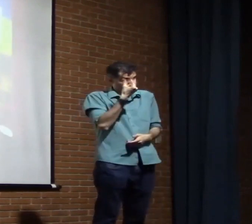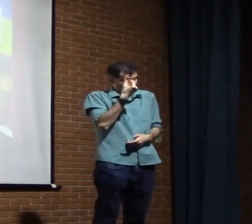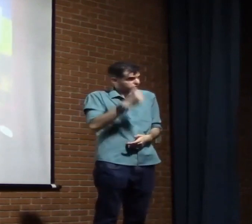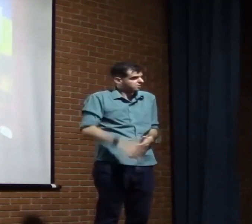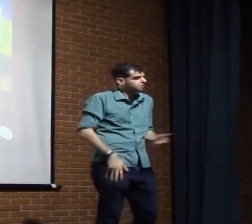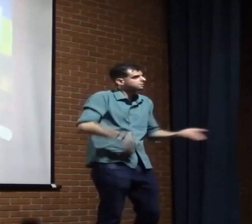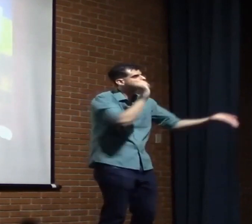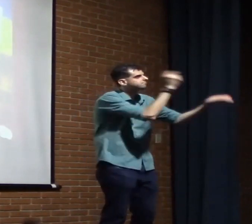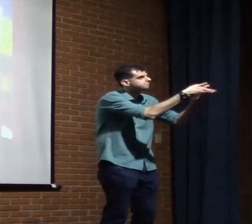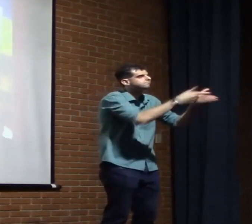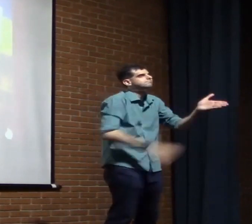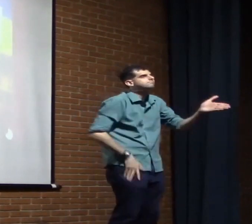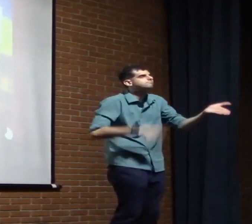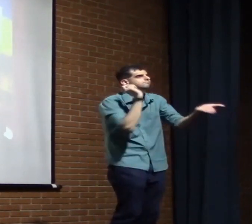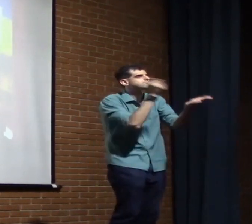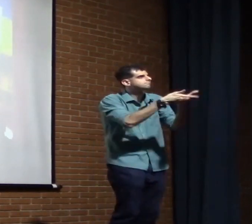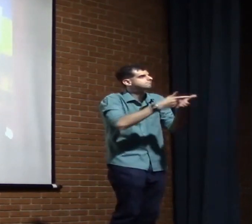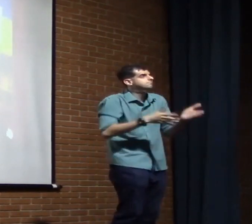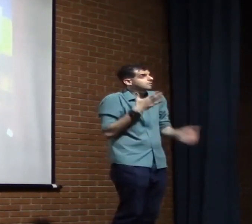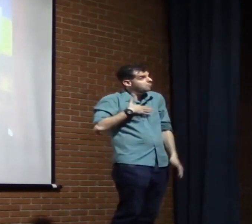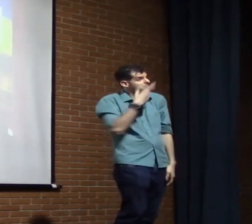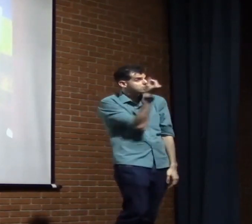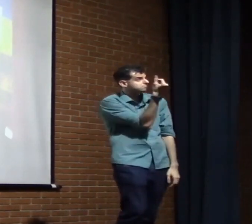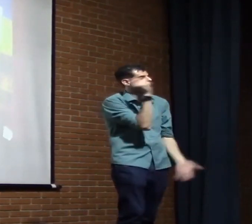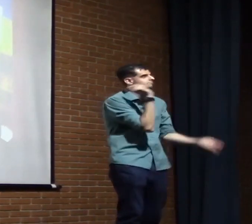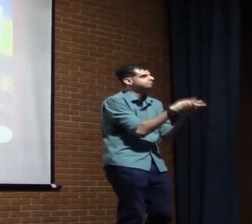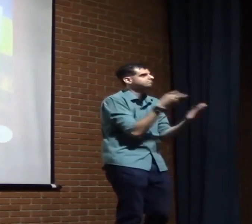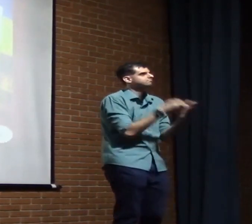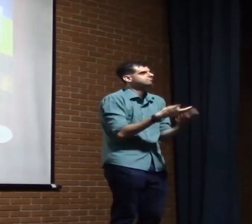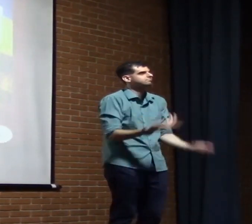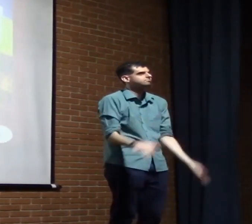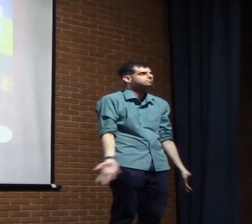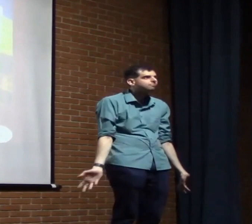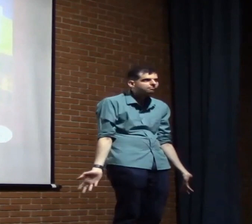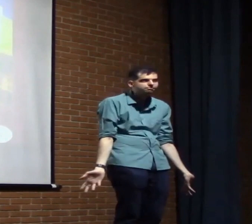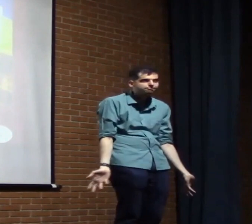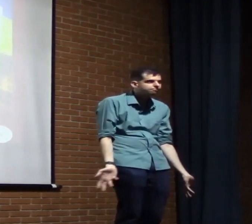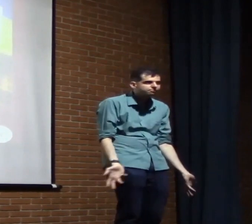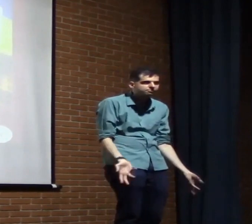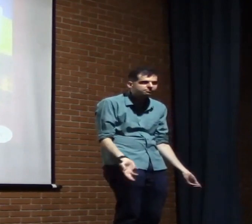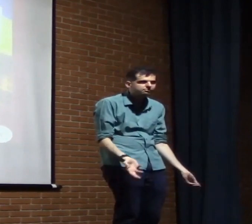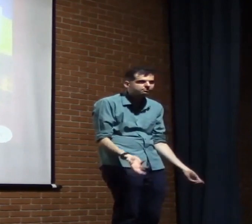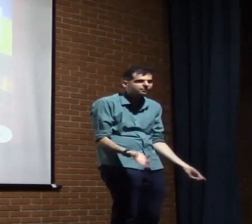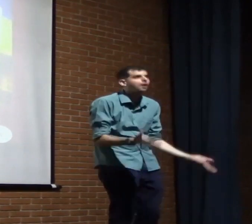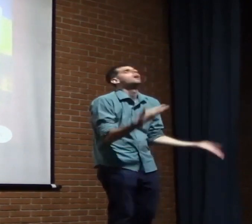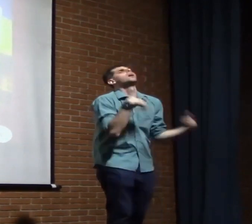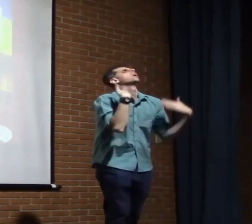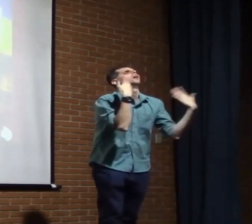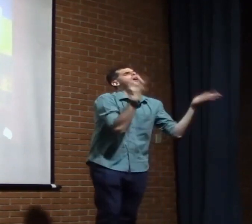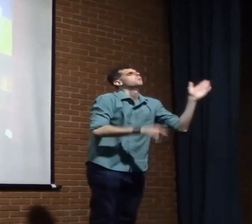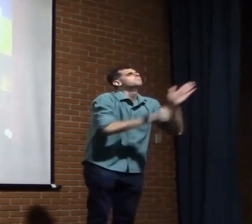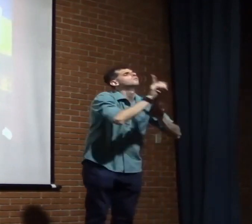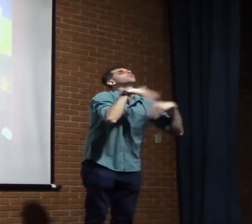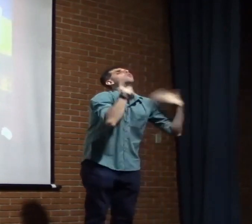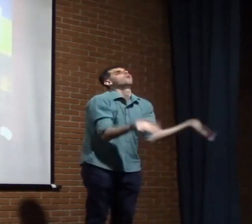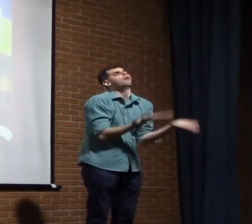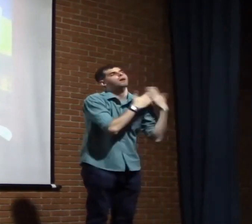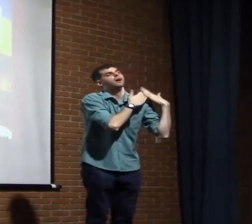atrás disso, eu já me propus a pagar do meu próprio dinheiro, do meu próprio bolso, num órgão público, para que eu pudesse ter